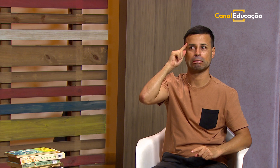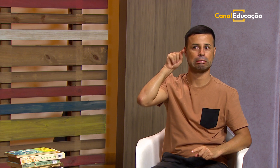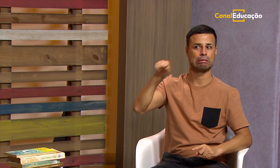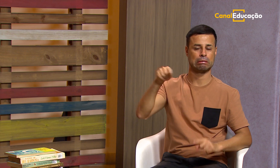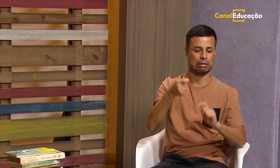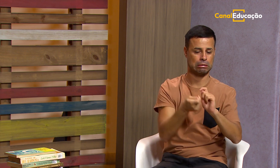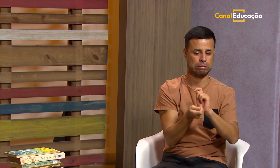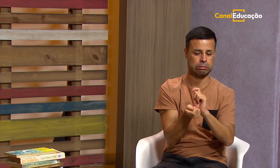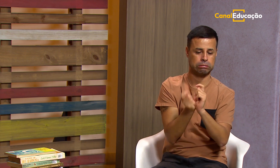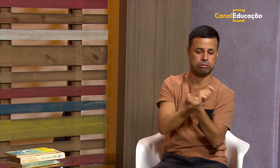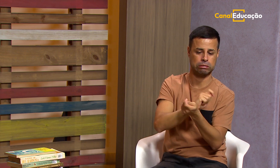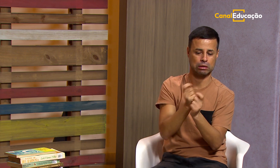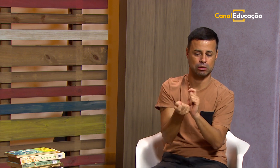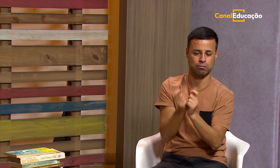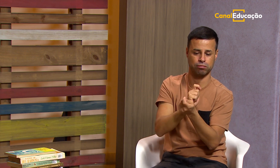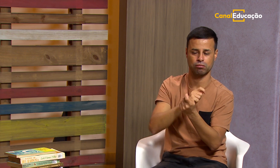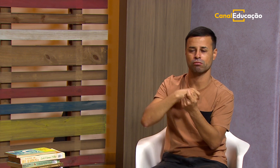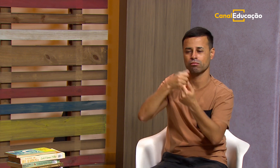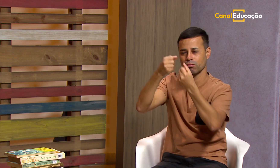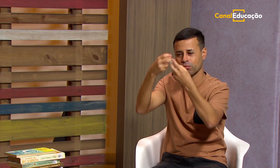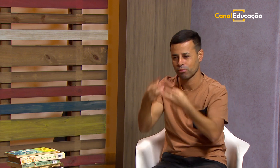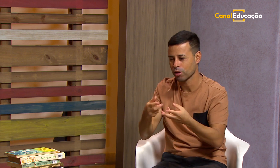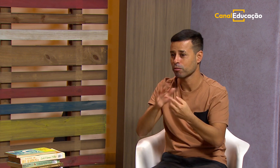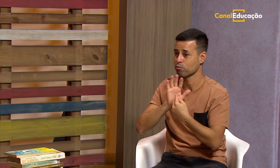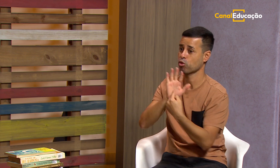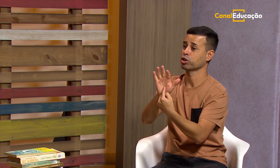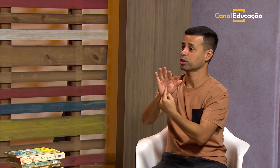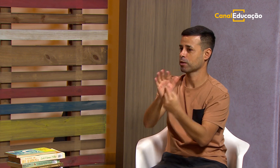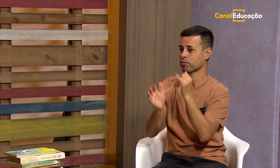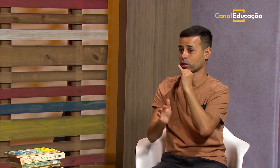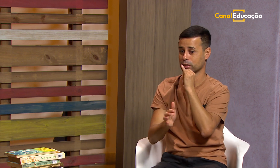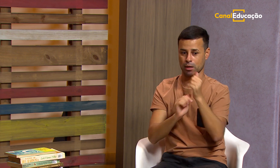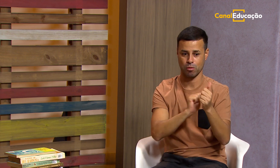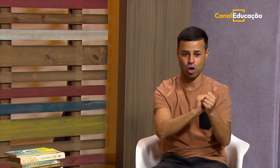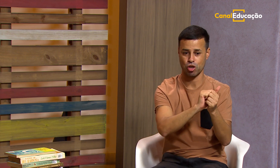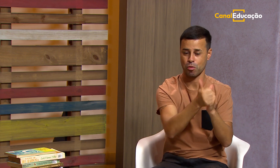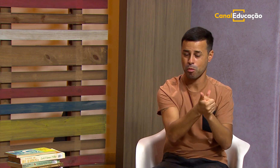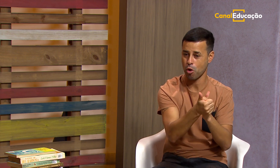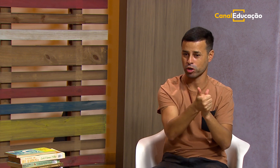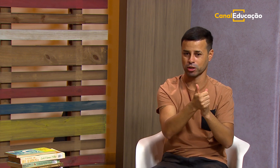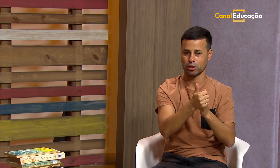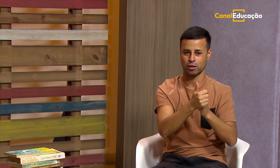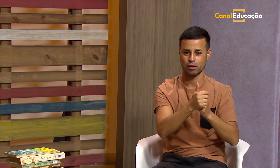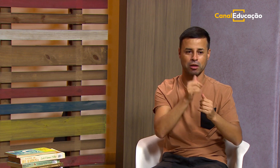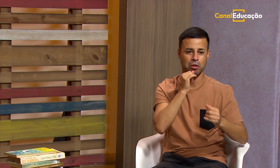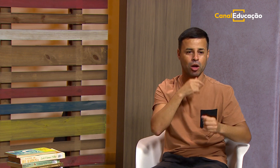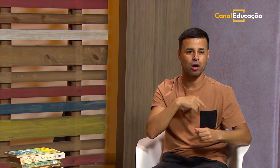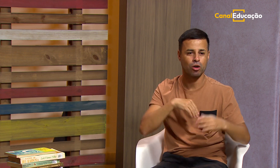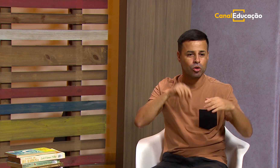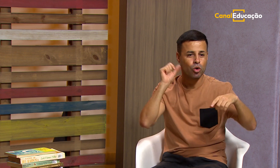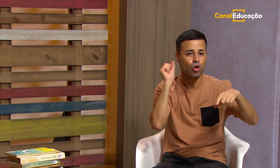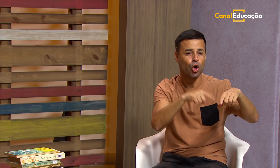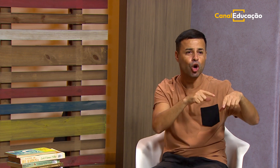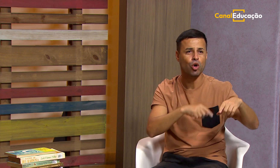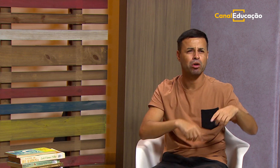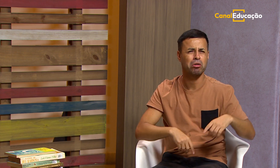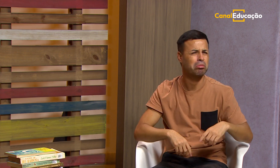No âmbito do esporte, se eu fizer apenas esse classificador, falta semântica. Mas se eu fizer dessa maneira, com